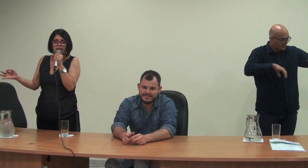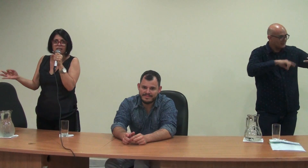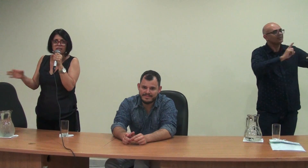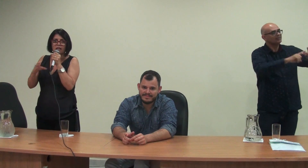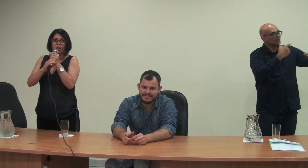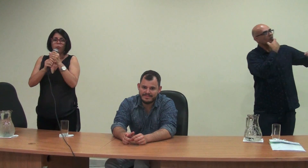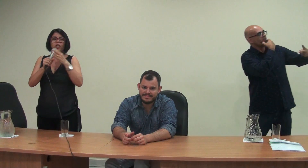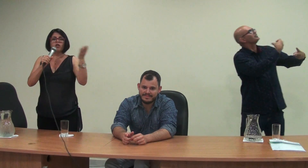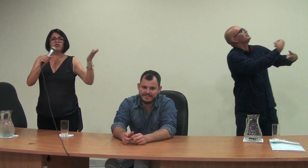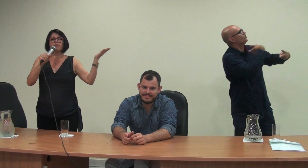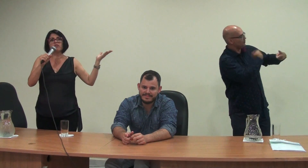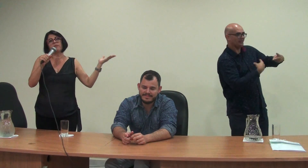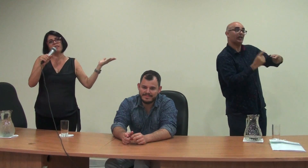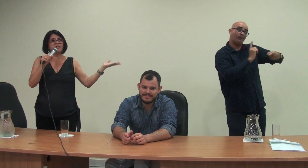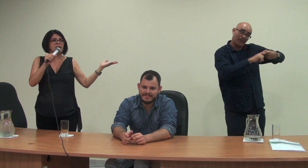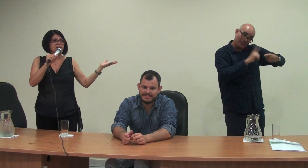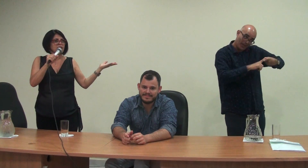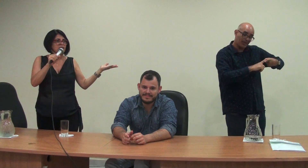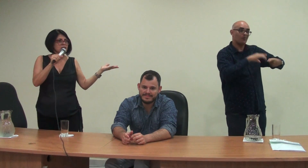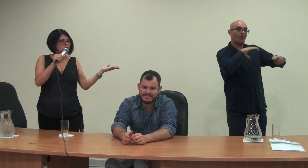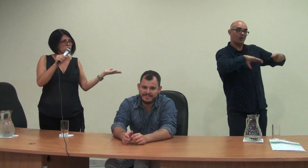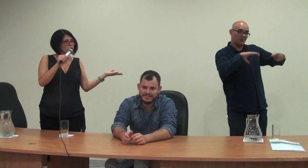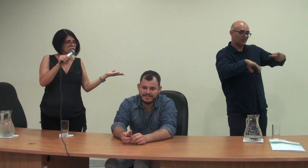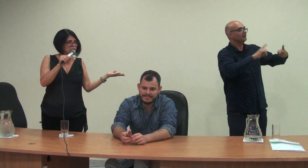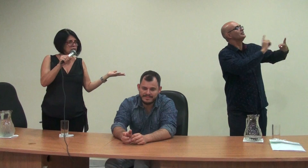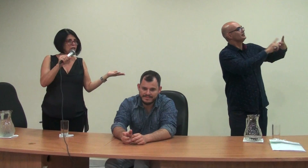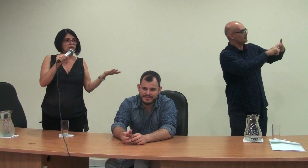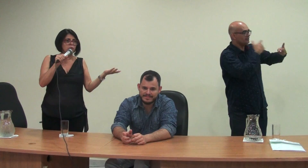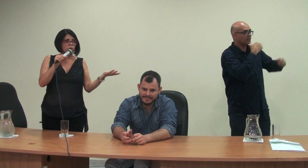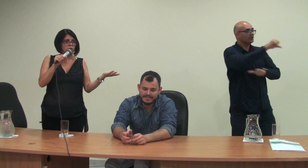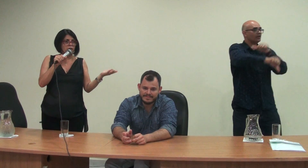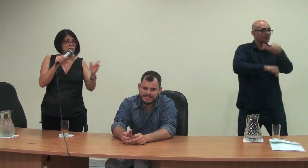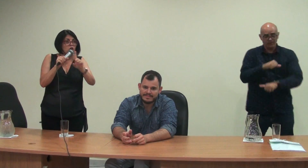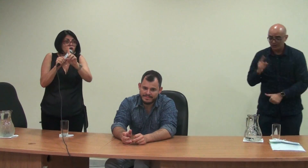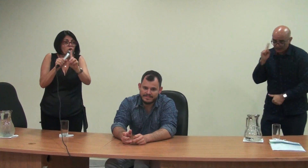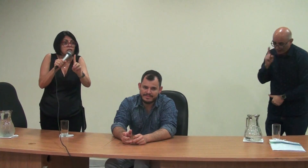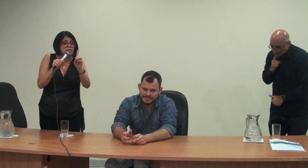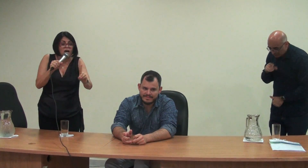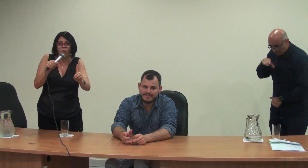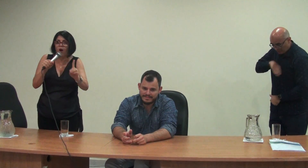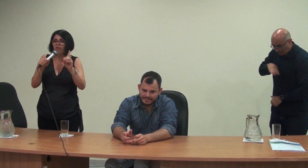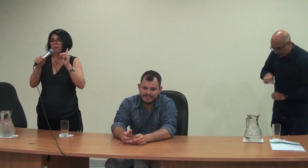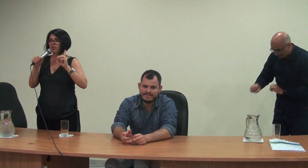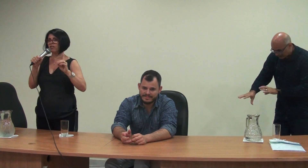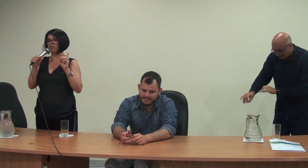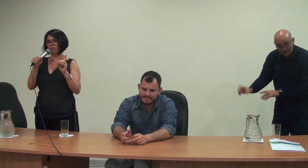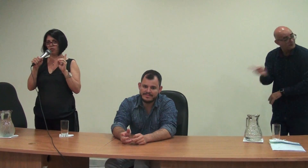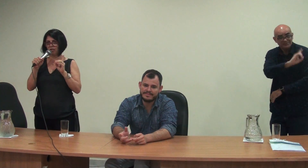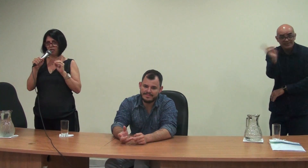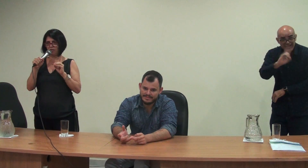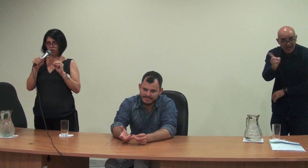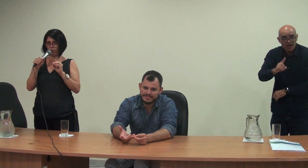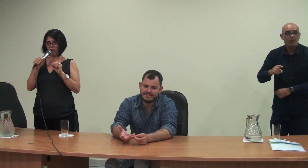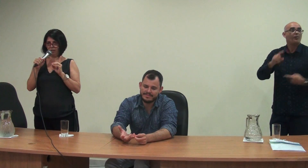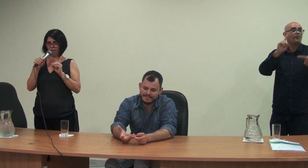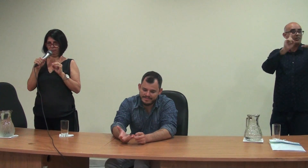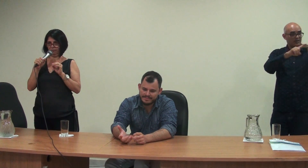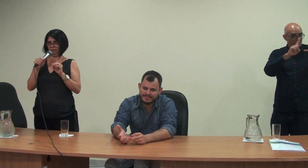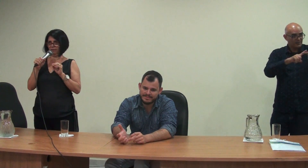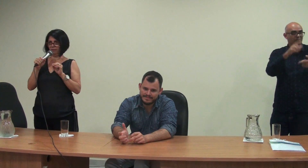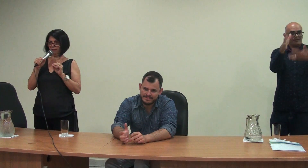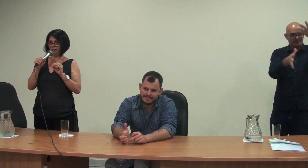em inglês? Por que nós vamos alfabetizar as crianças surdas em português? Nós não alfabetizamos a criança